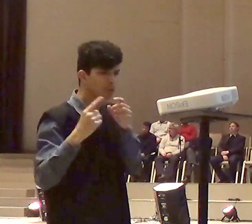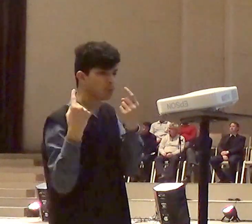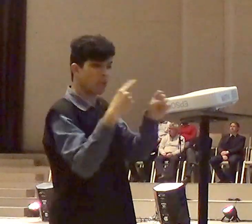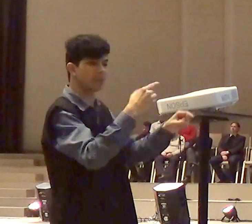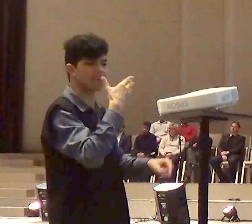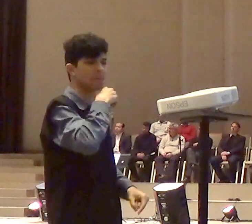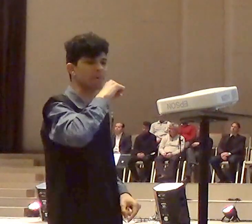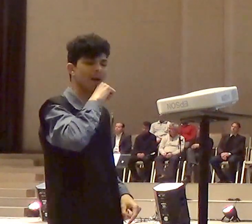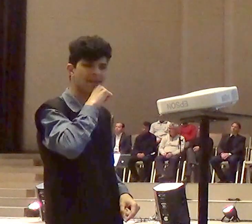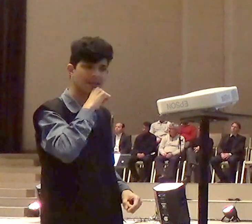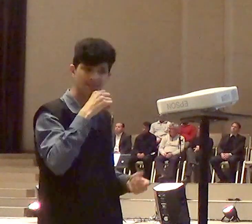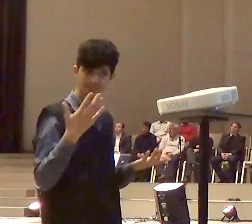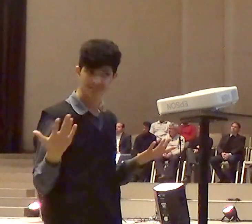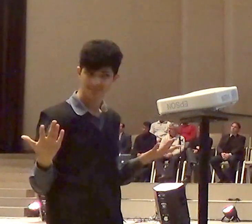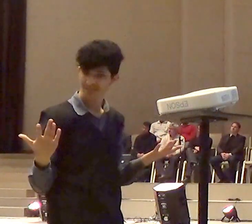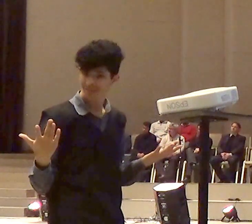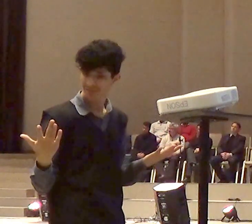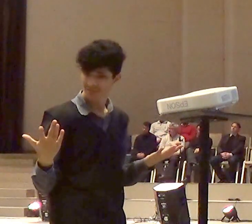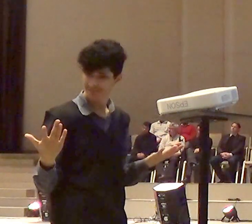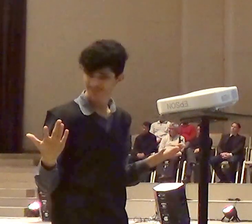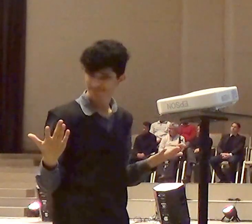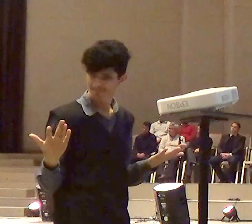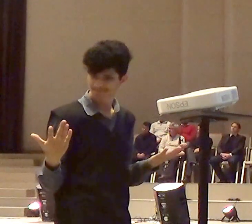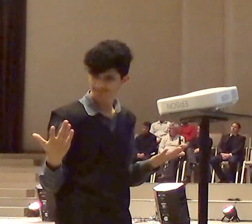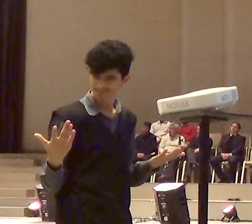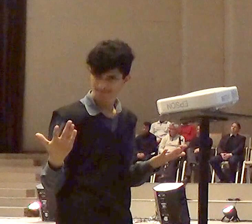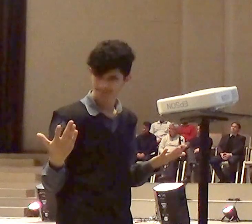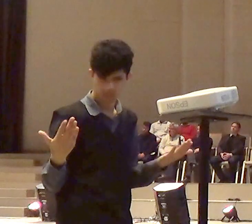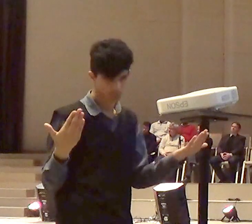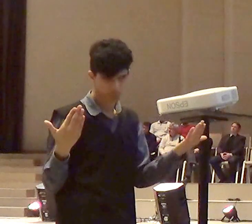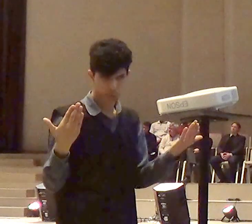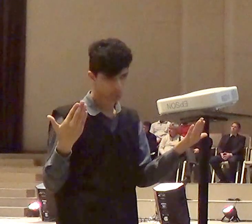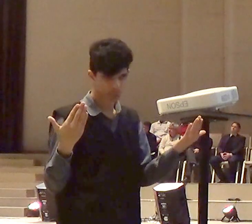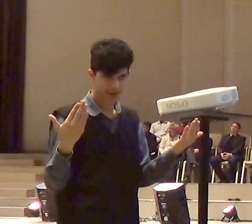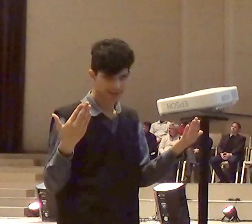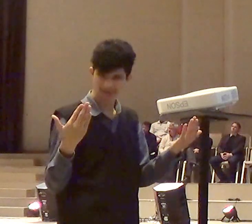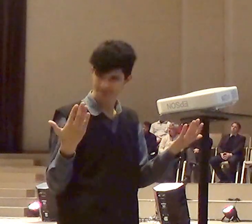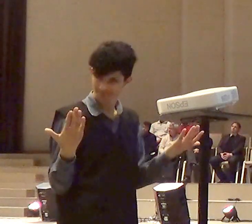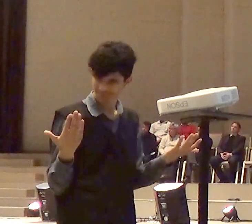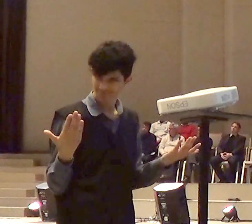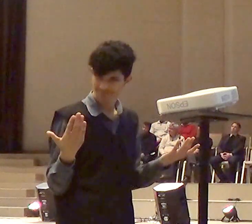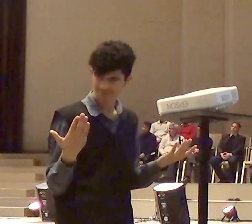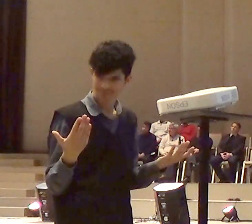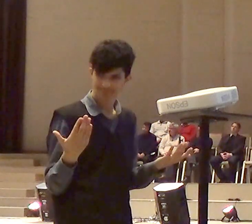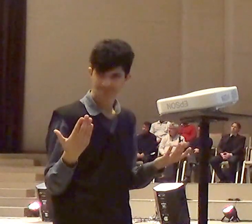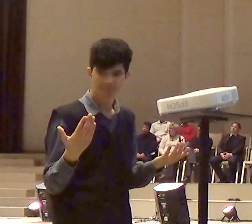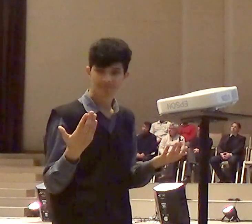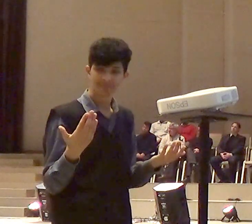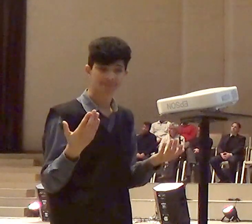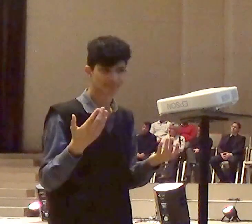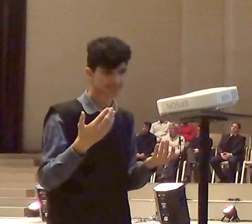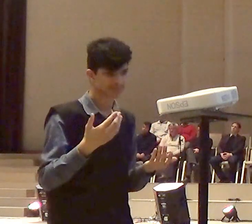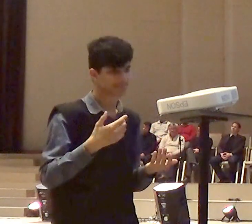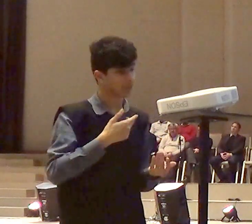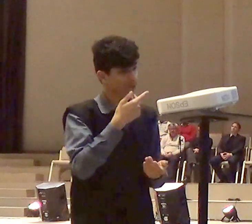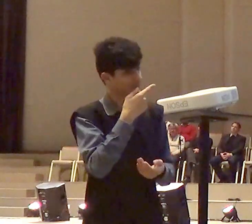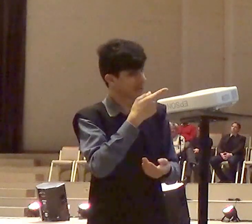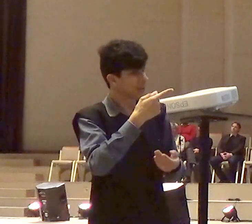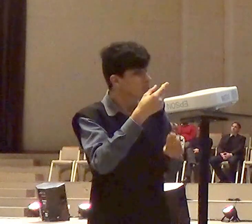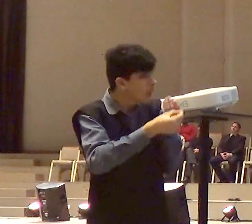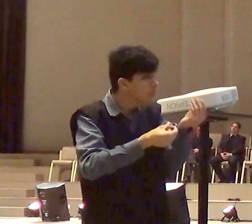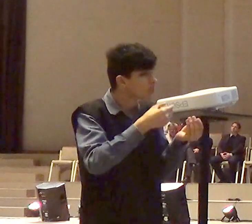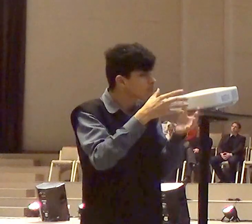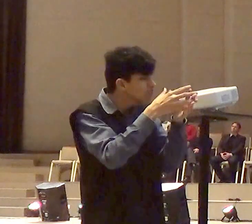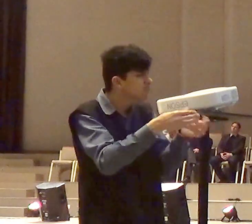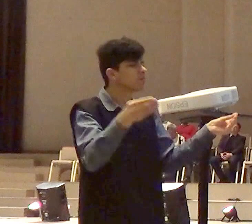mas não funciona sabe o que funciona é quando a gente se rende